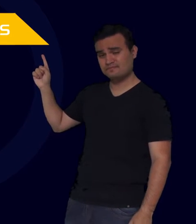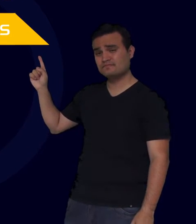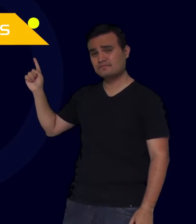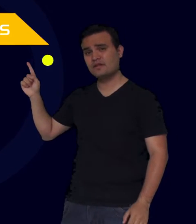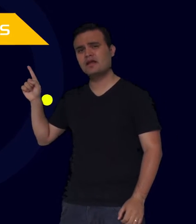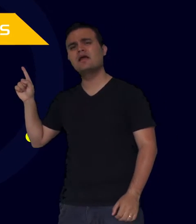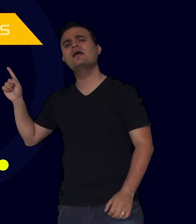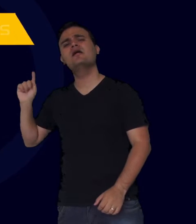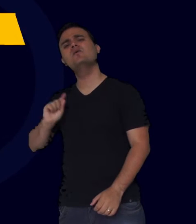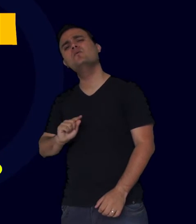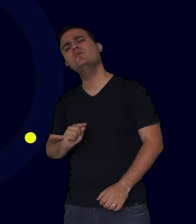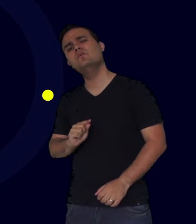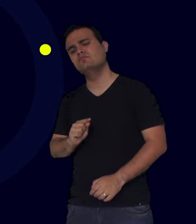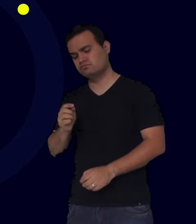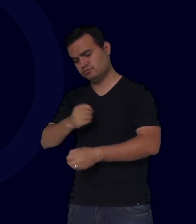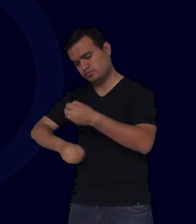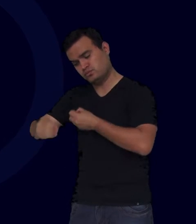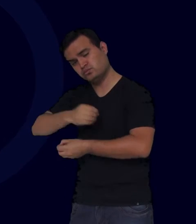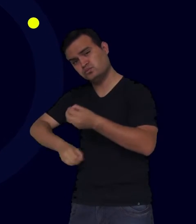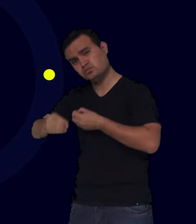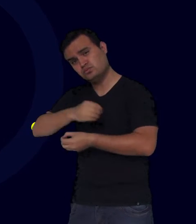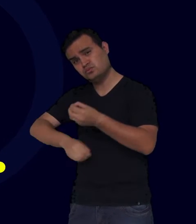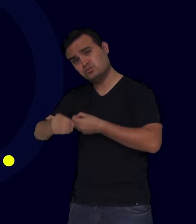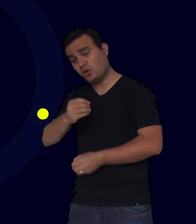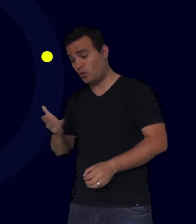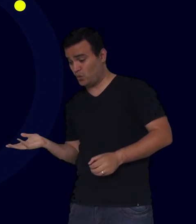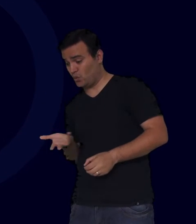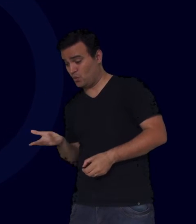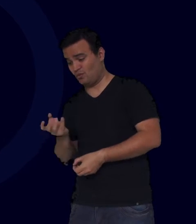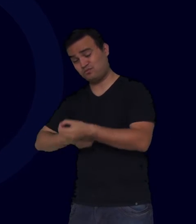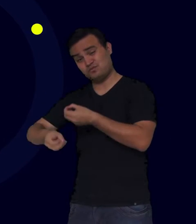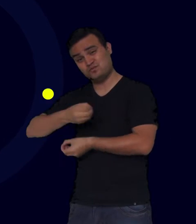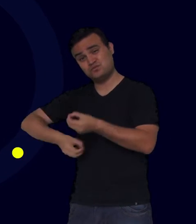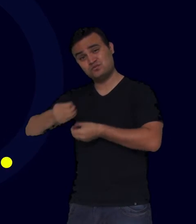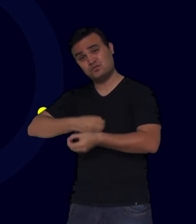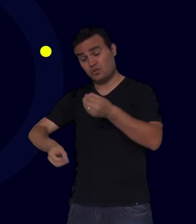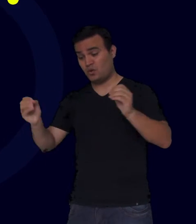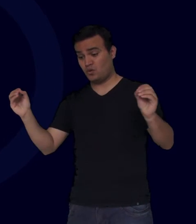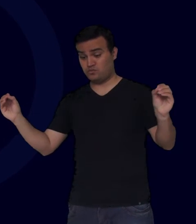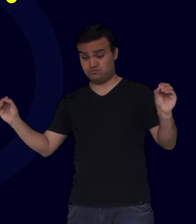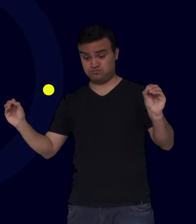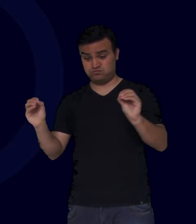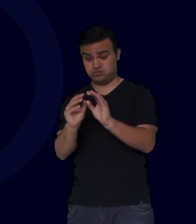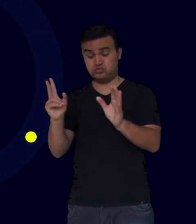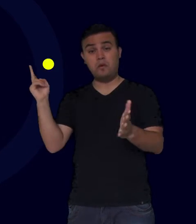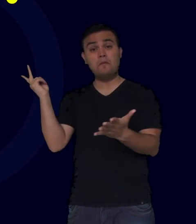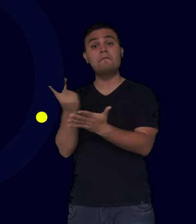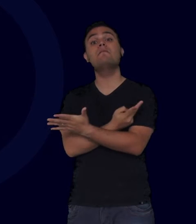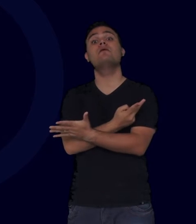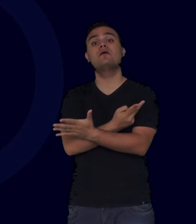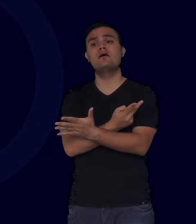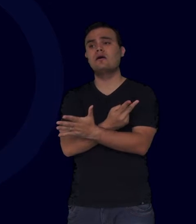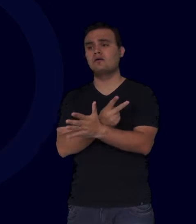como função aumentar a energia das partículas e, após a colisão das mesmas, observar o que saía desse choque.